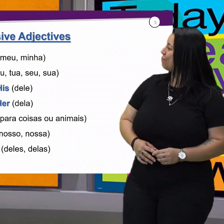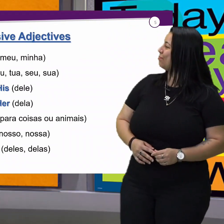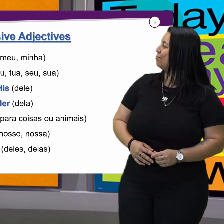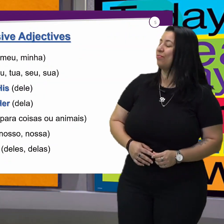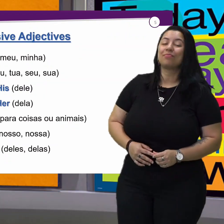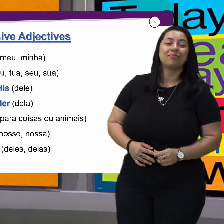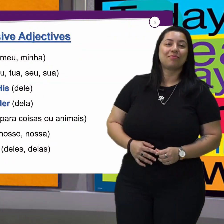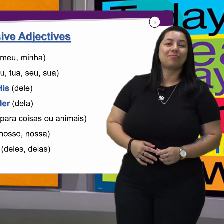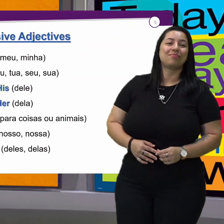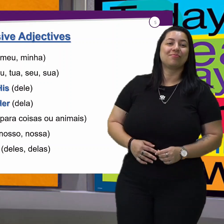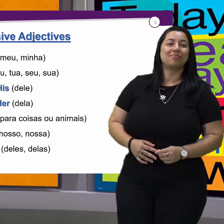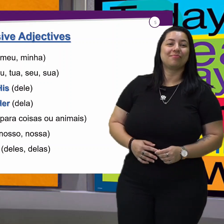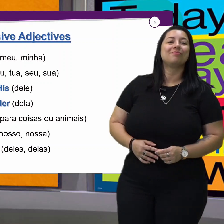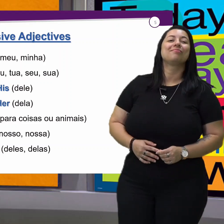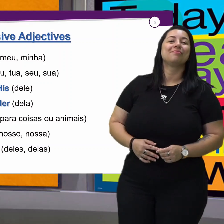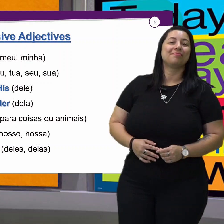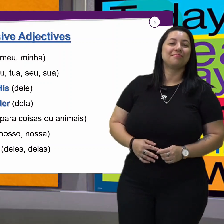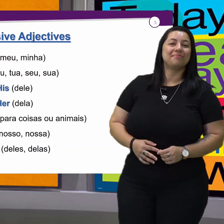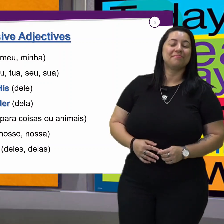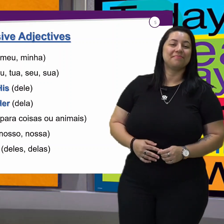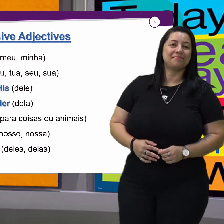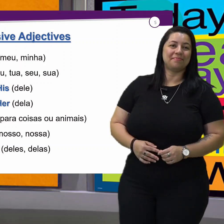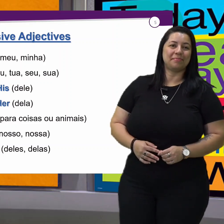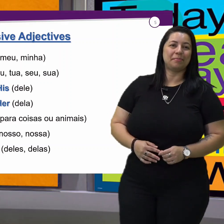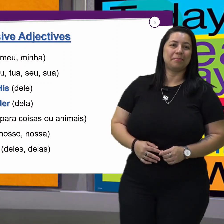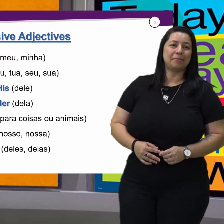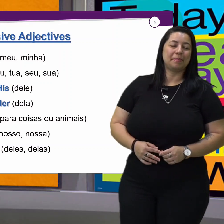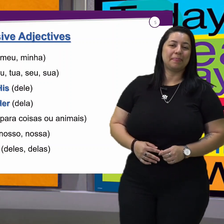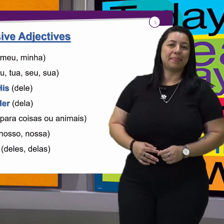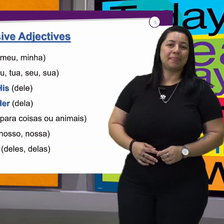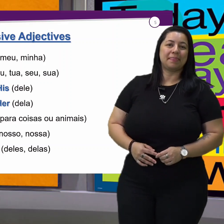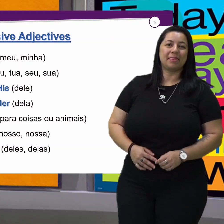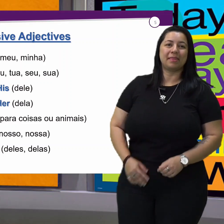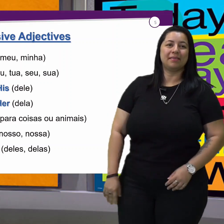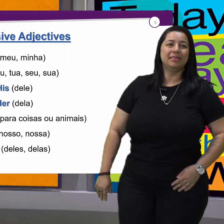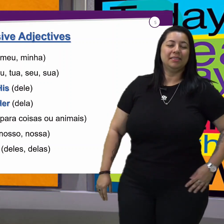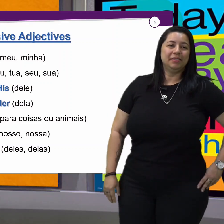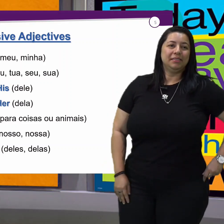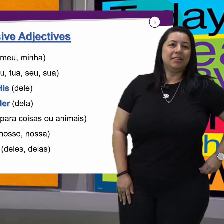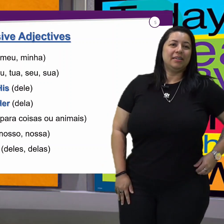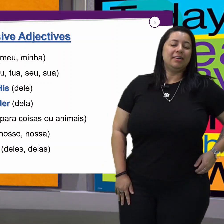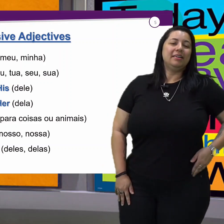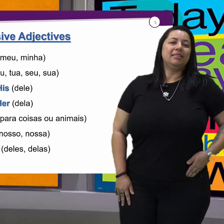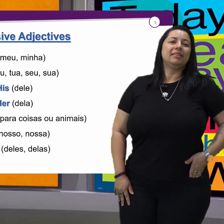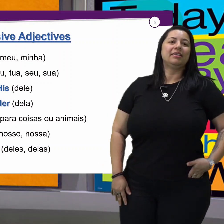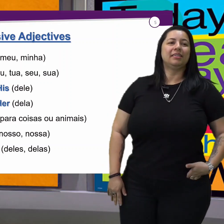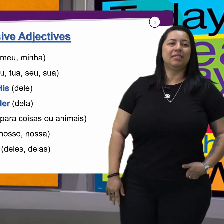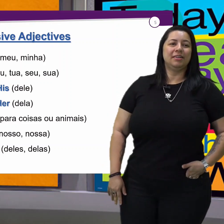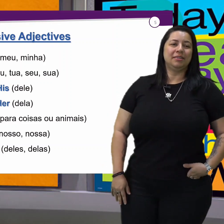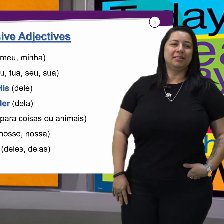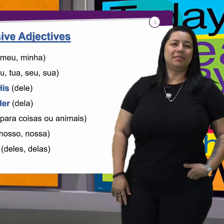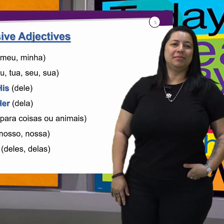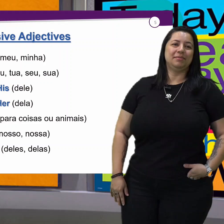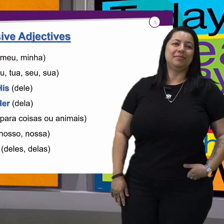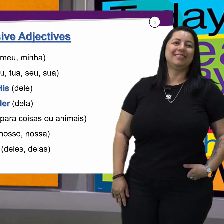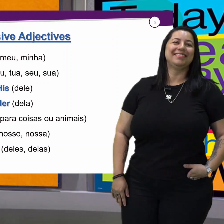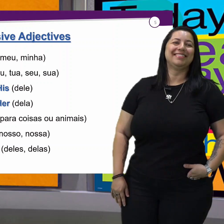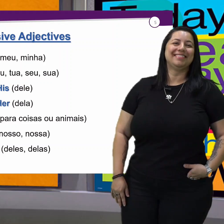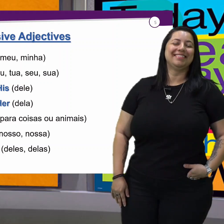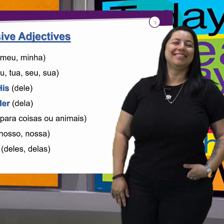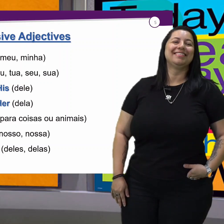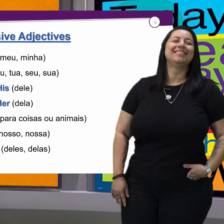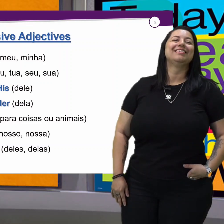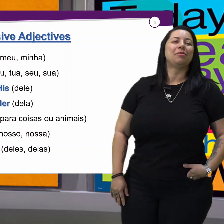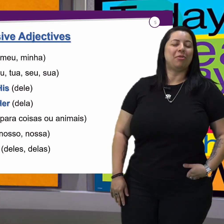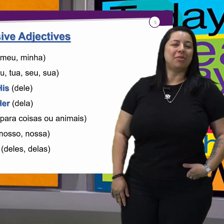para vocês verem como é que eles ficam dentro de frases. E agora a lista dos adjetivos possessivos. Vamos lá. Eu falo primeiro e você vai